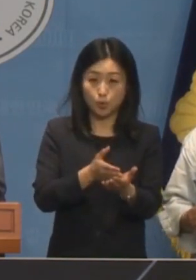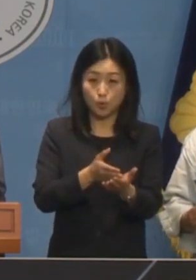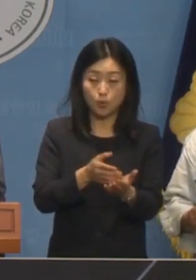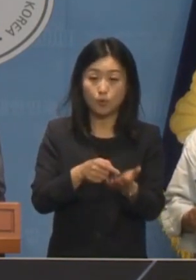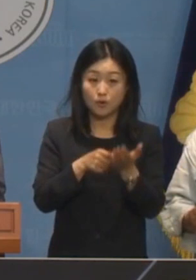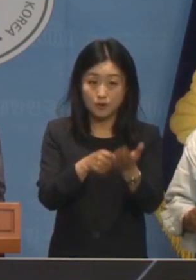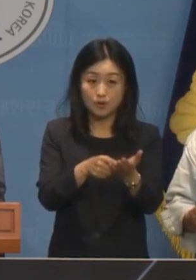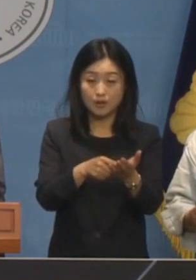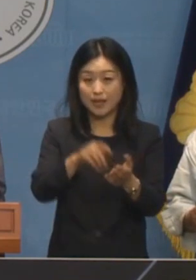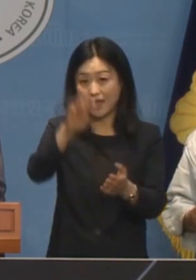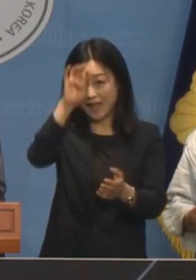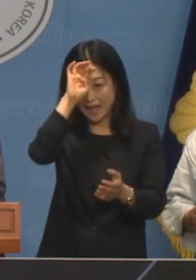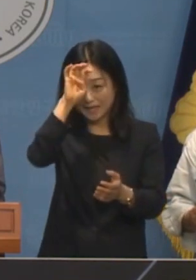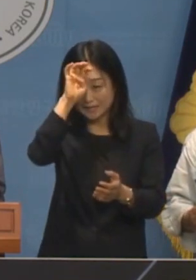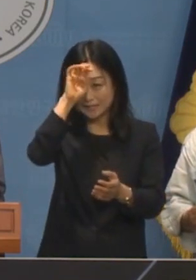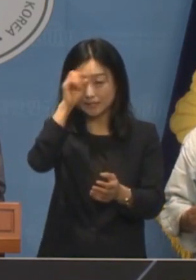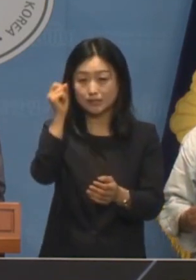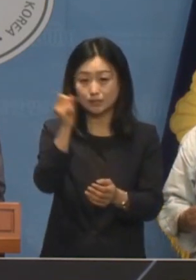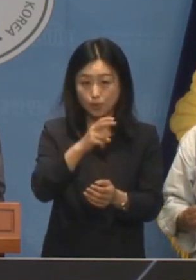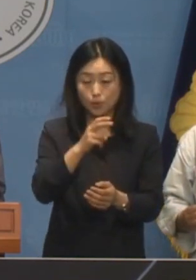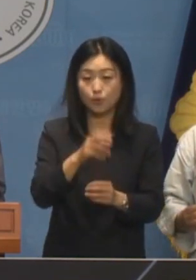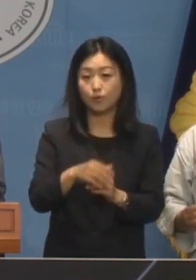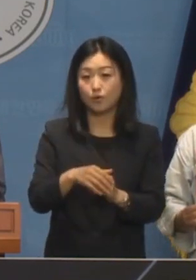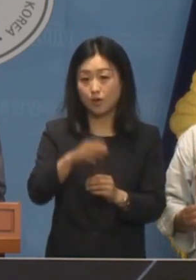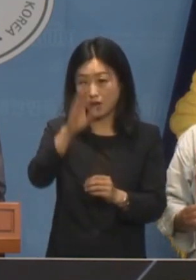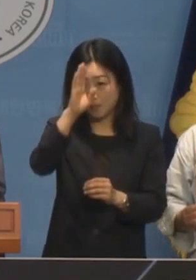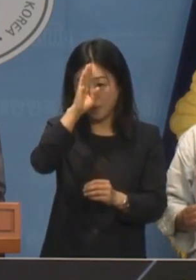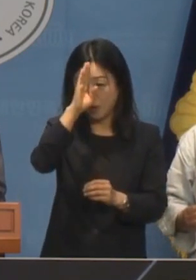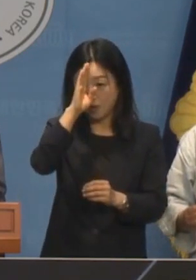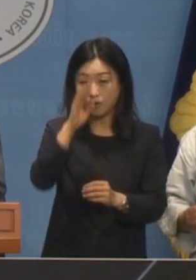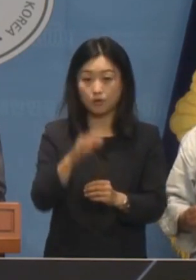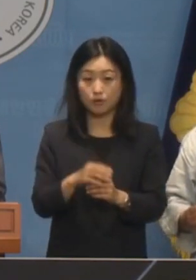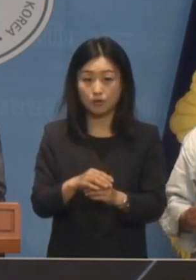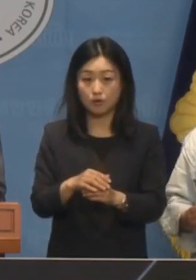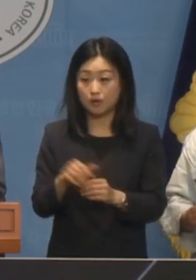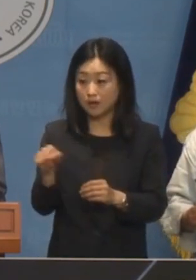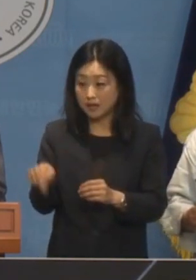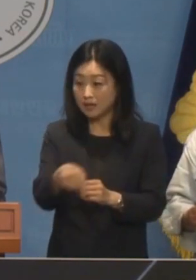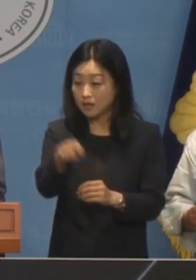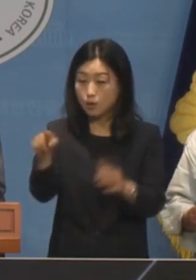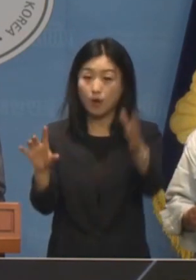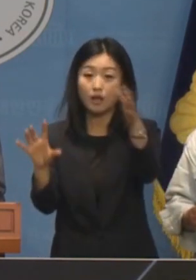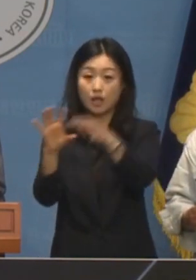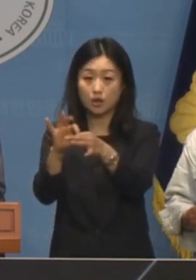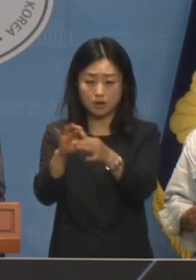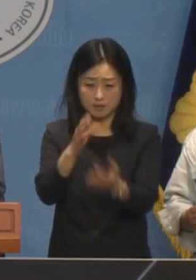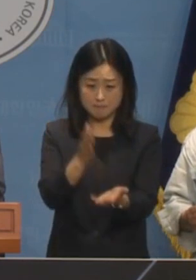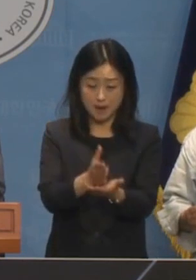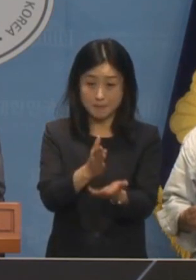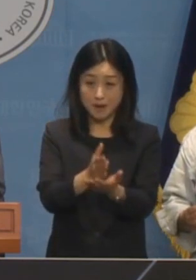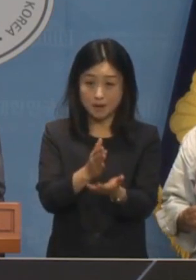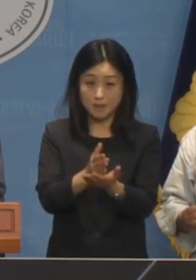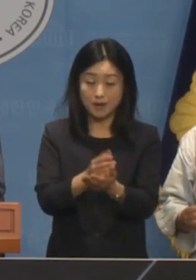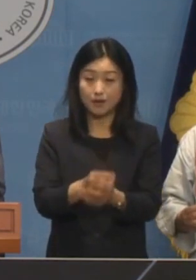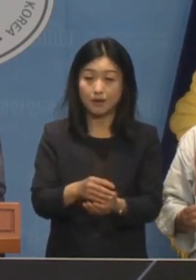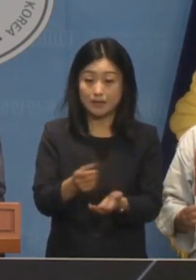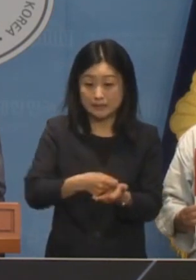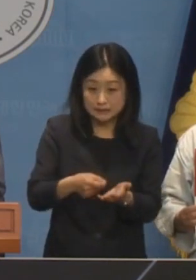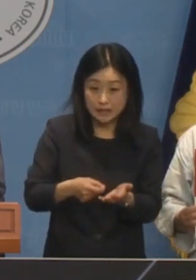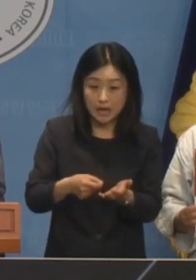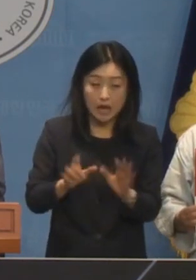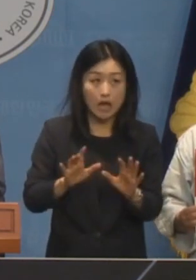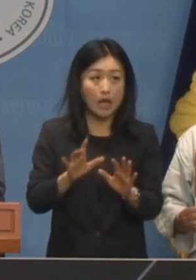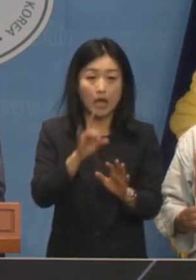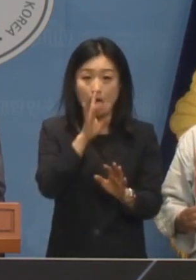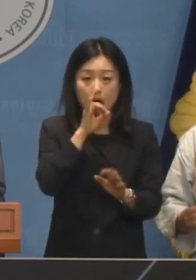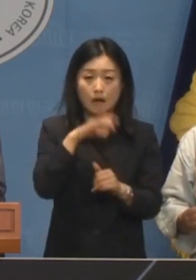각종 질병 문제를 동성애와 연관하여 보도하지 못하게 규정하므로 언론이 제 역할을 할 수 없도록 억압하고